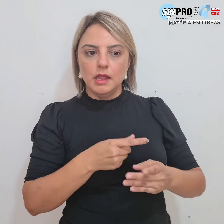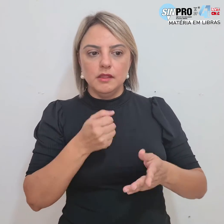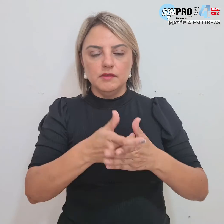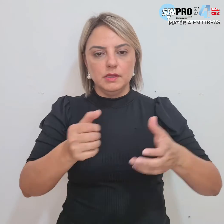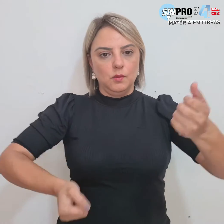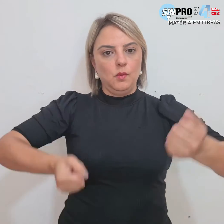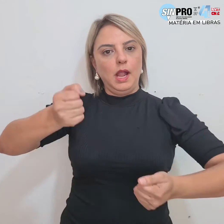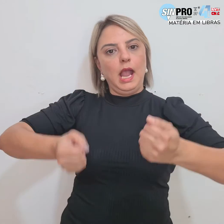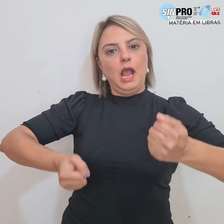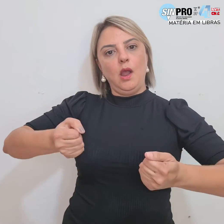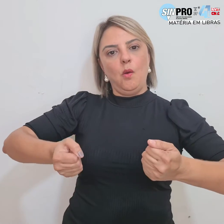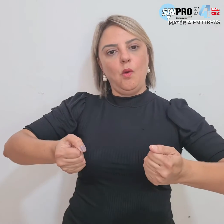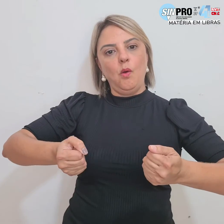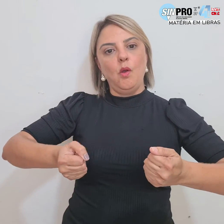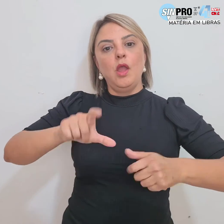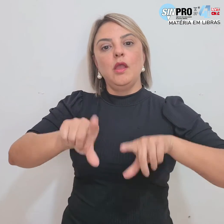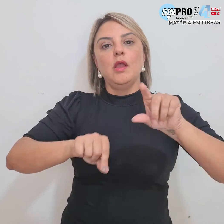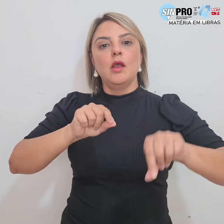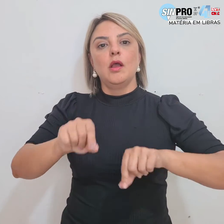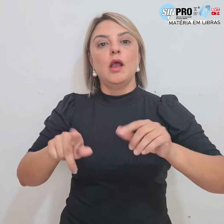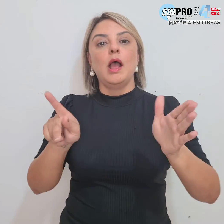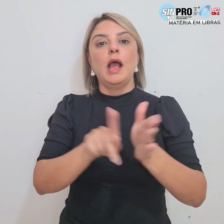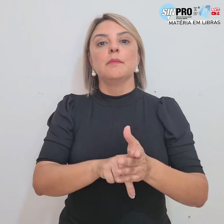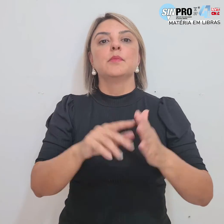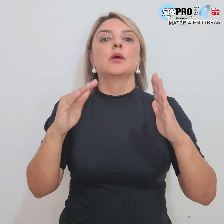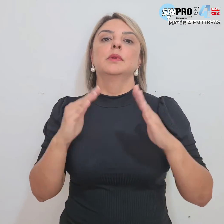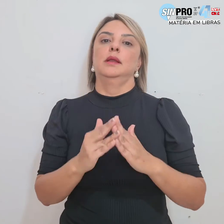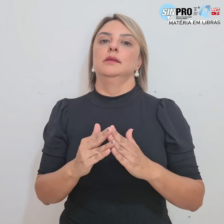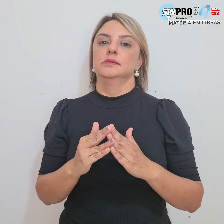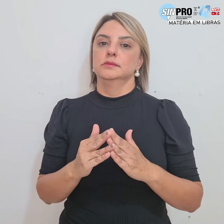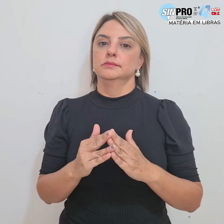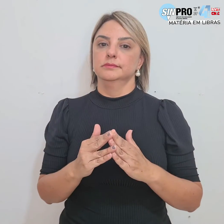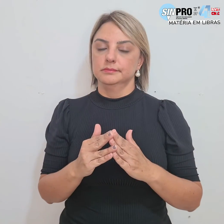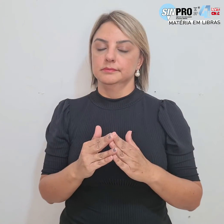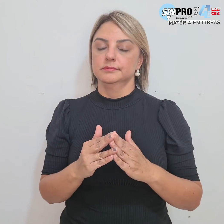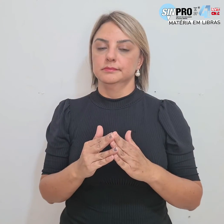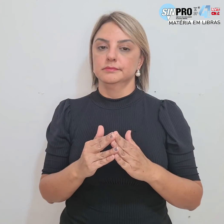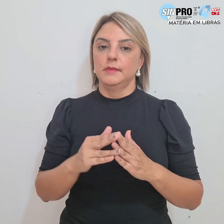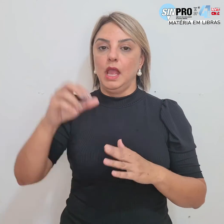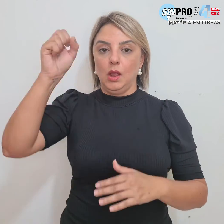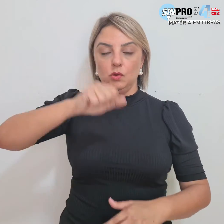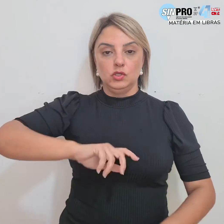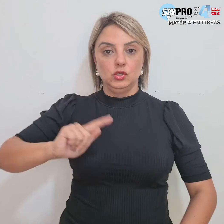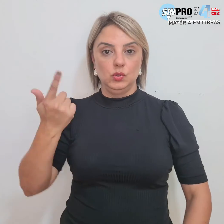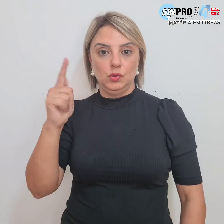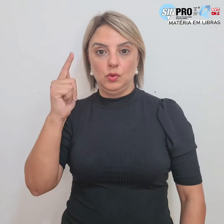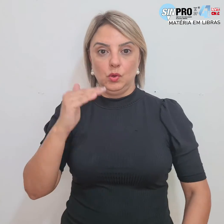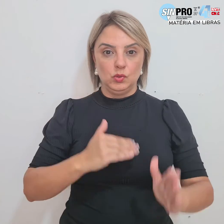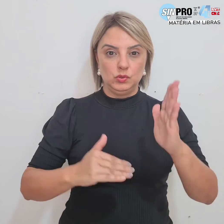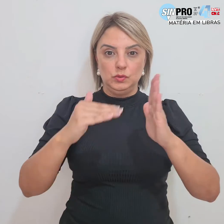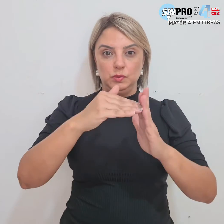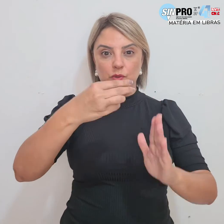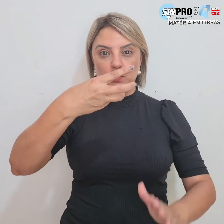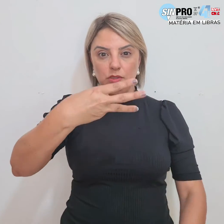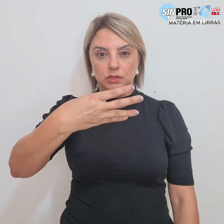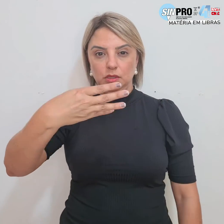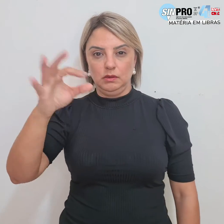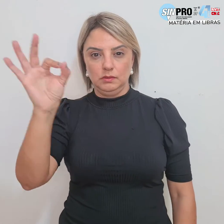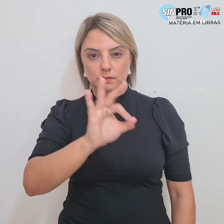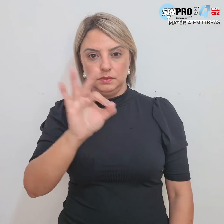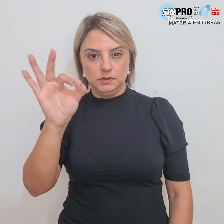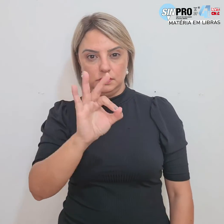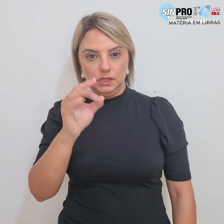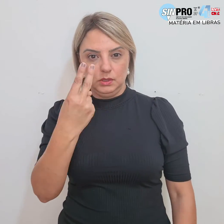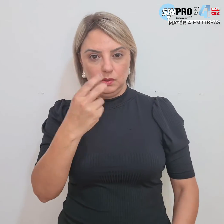família e ao invés de vender um carro ou um lote, optasse por vender a própria casa. A conta de luz em Goiás subiu quase